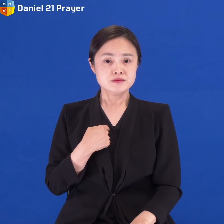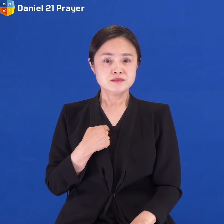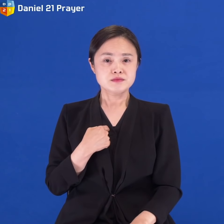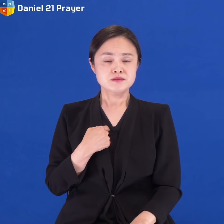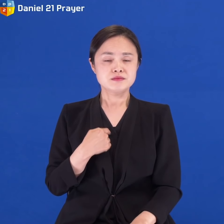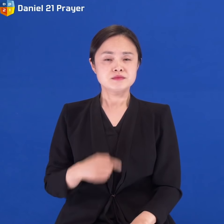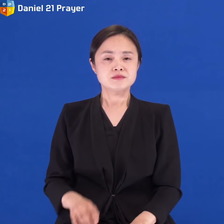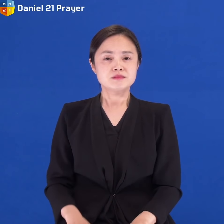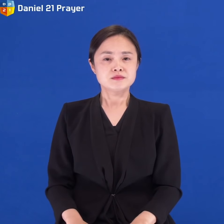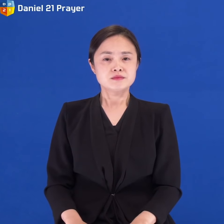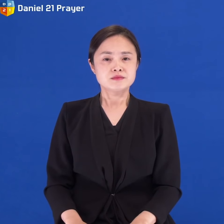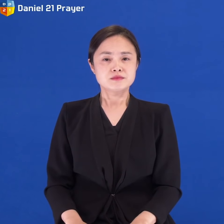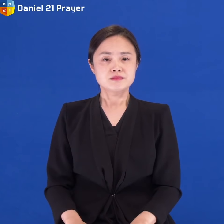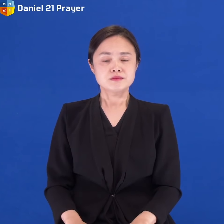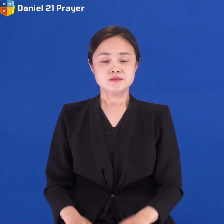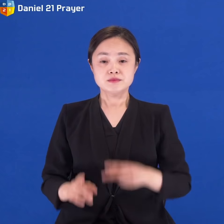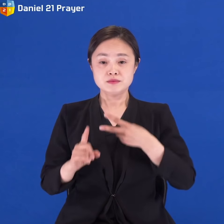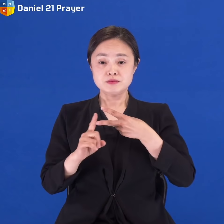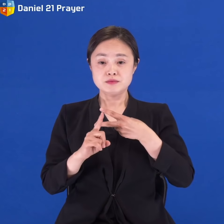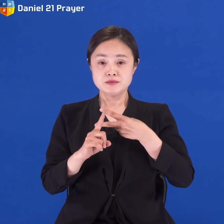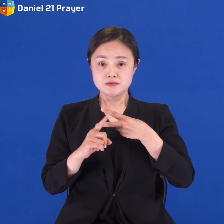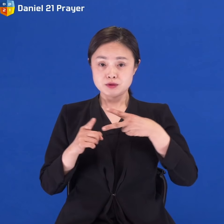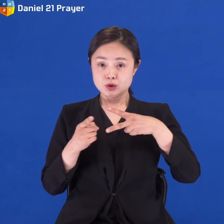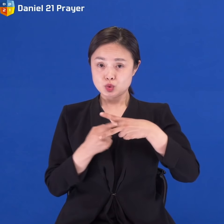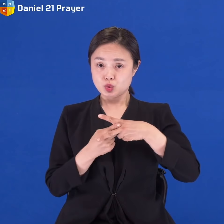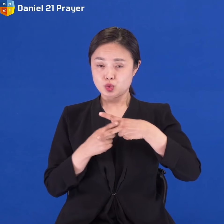많고 초등학교 때부터 중학교까지